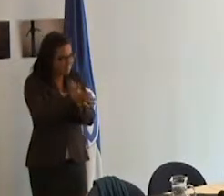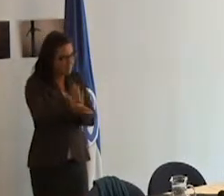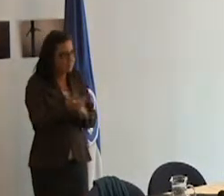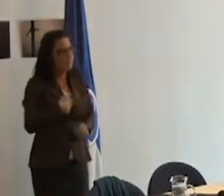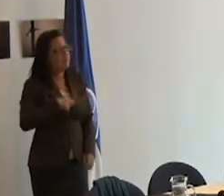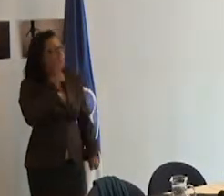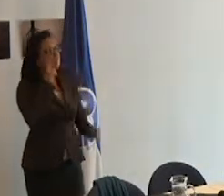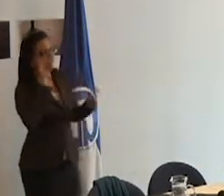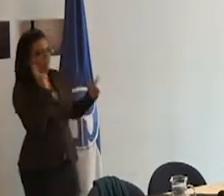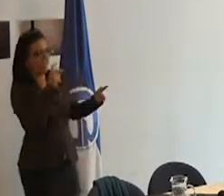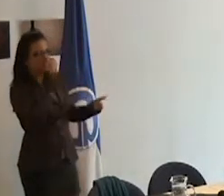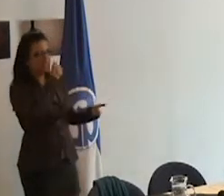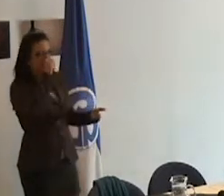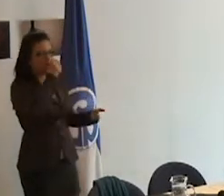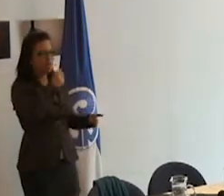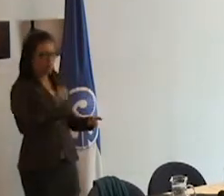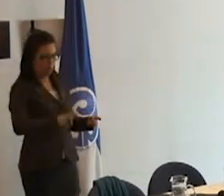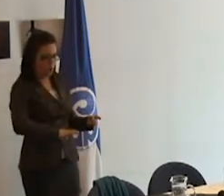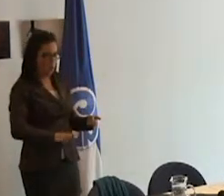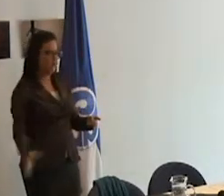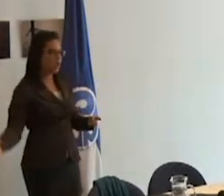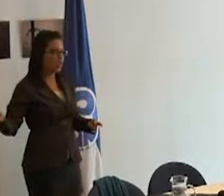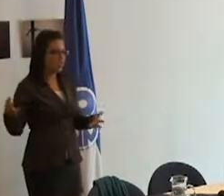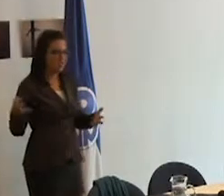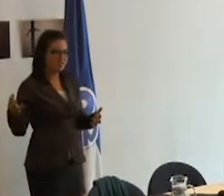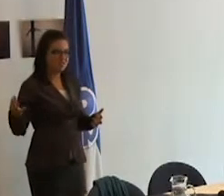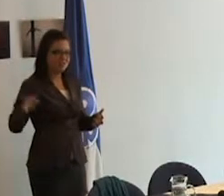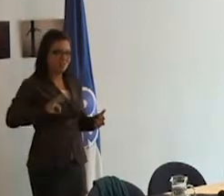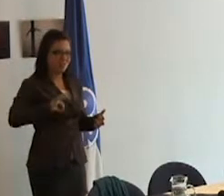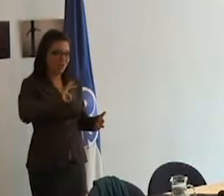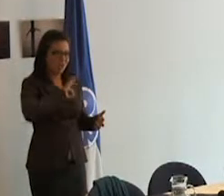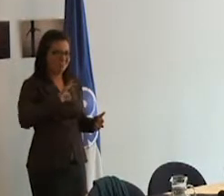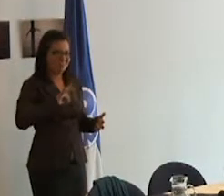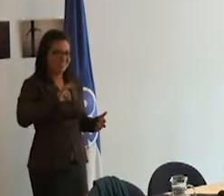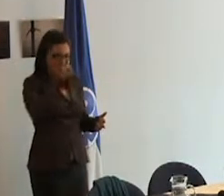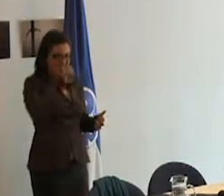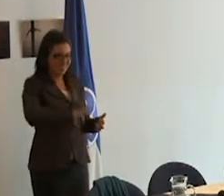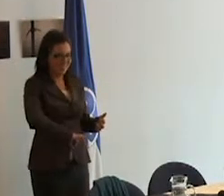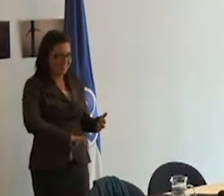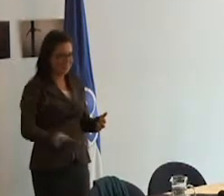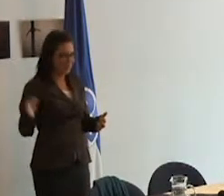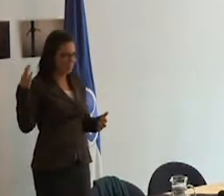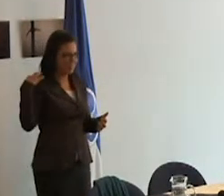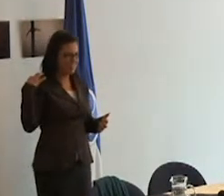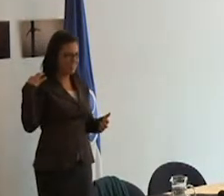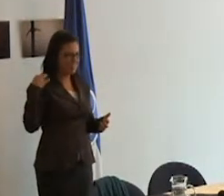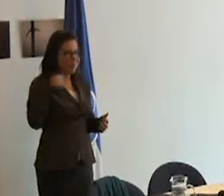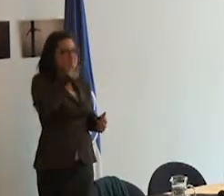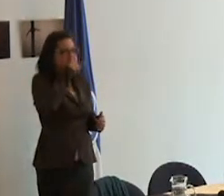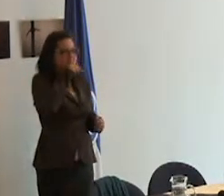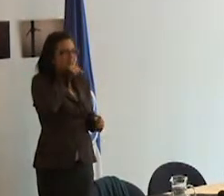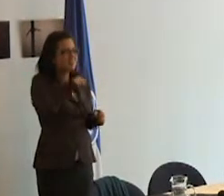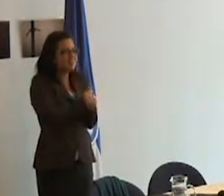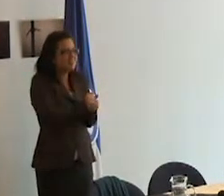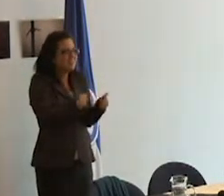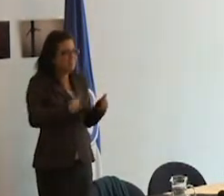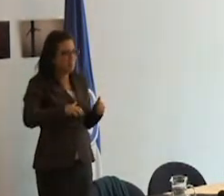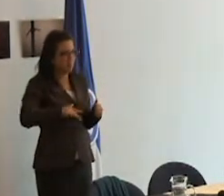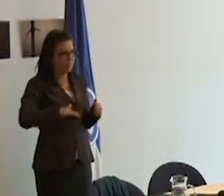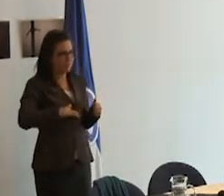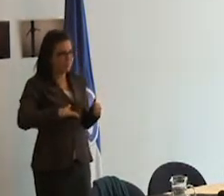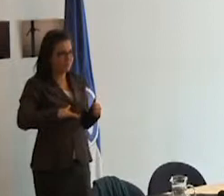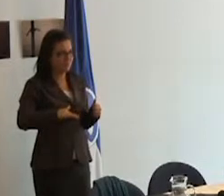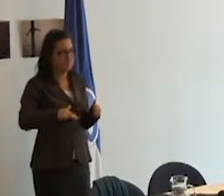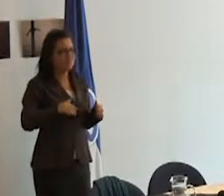visto cerdos con el ombligo en el lomo y unos pájaros sin patas cuyas hembras se empollaban en las espaldas